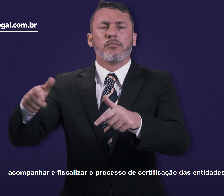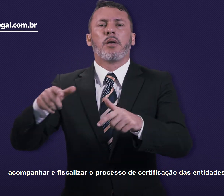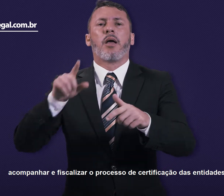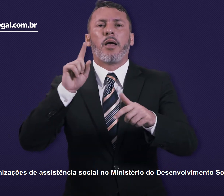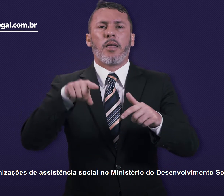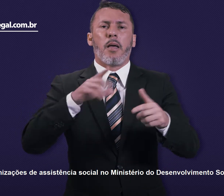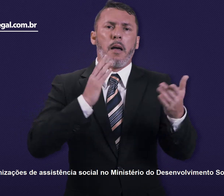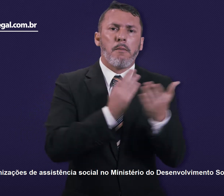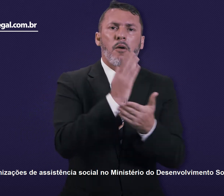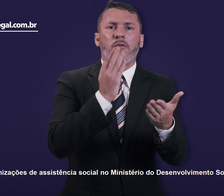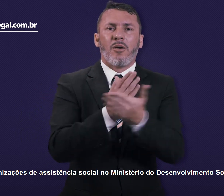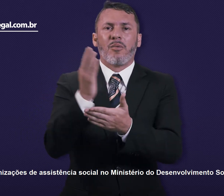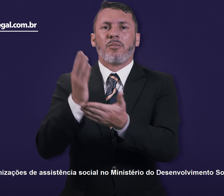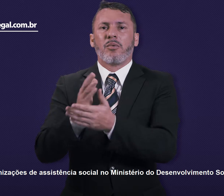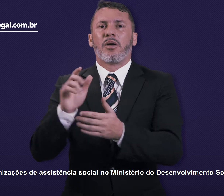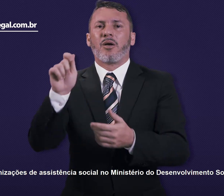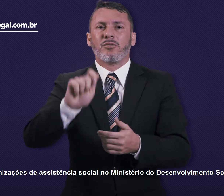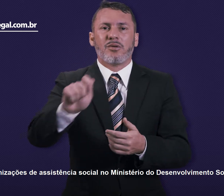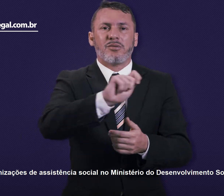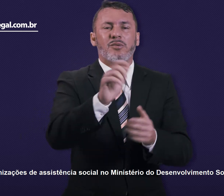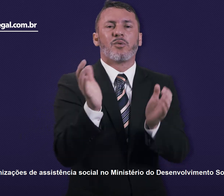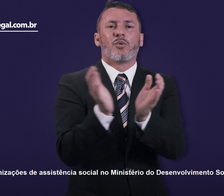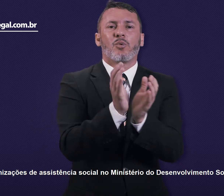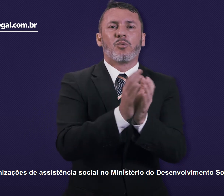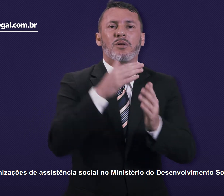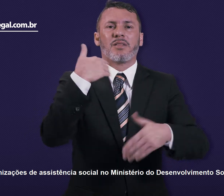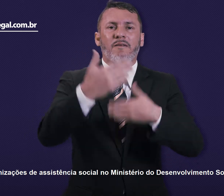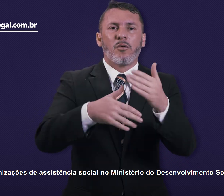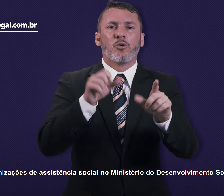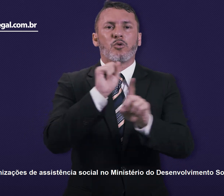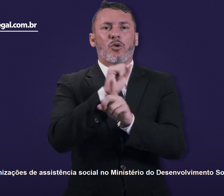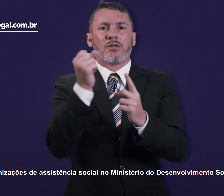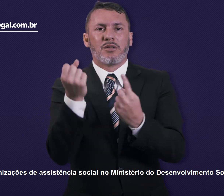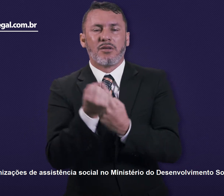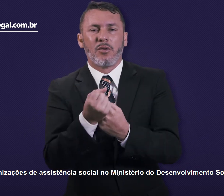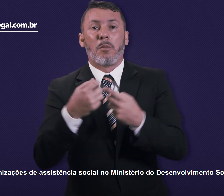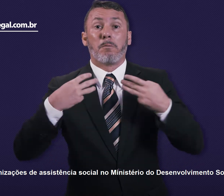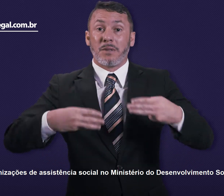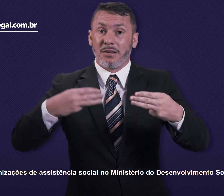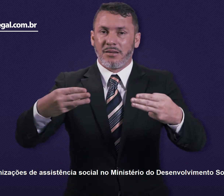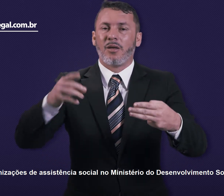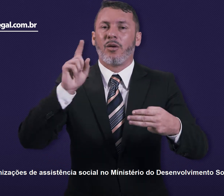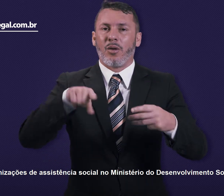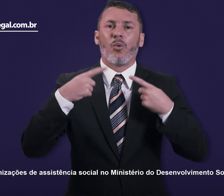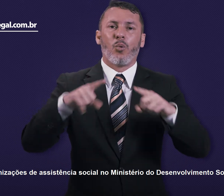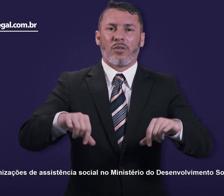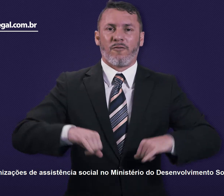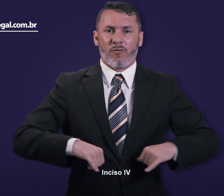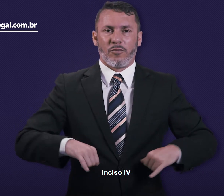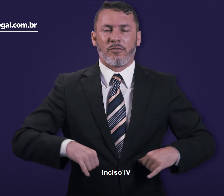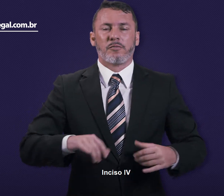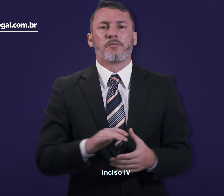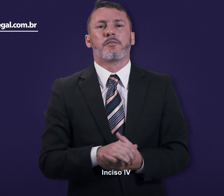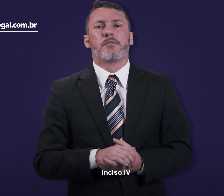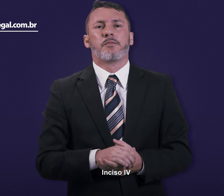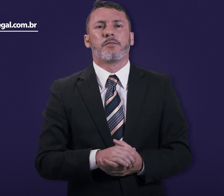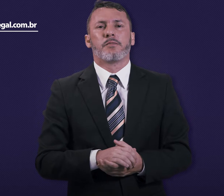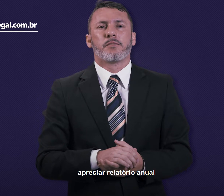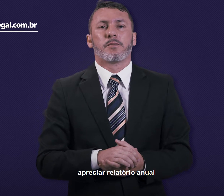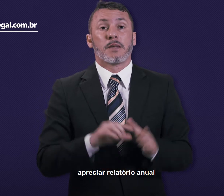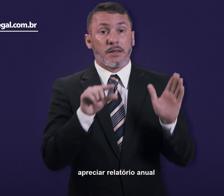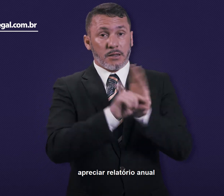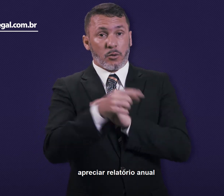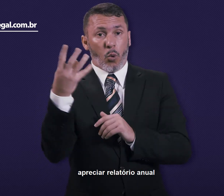das entidades e organizações de assistência social no Ministério do Desenvolvimento Social e Combate à Fome. Inciso